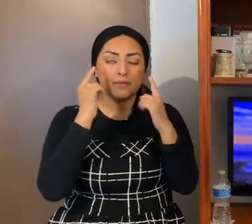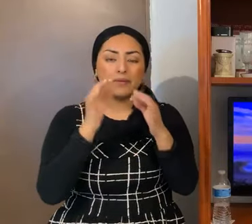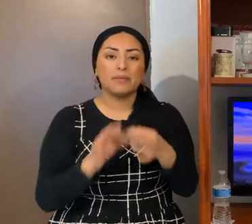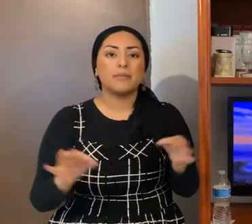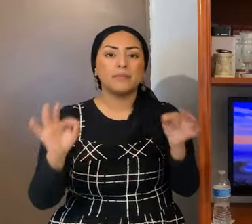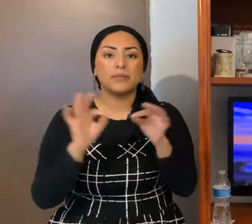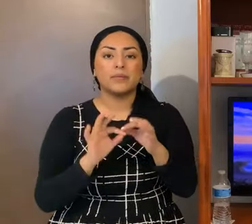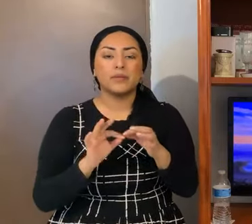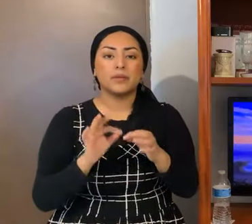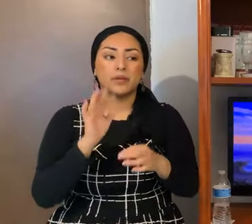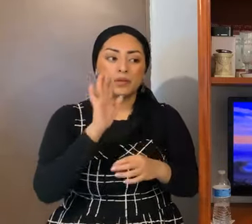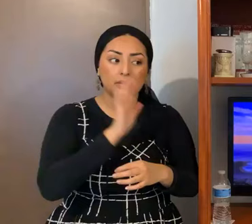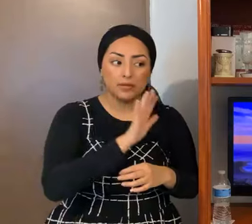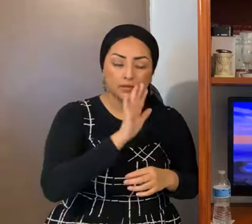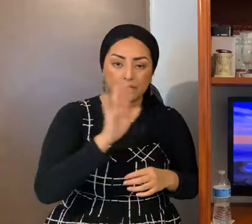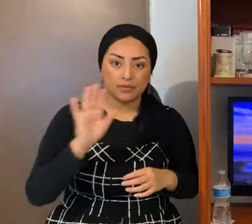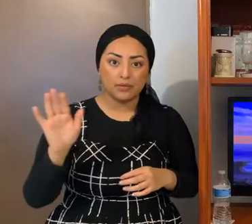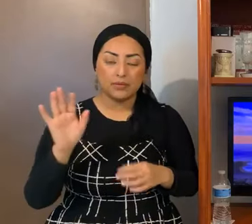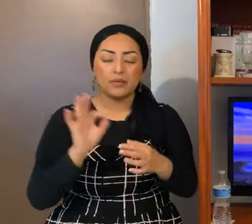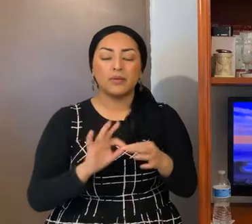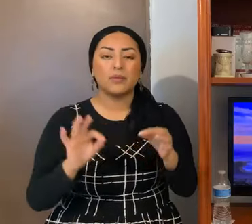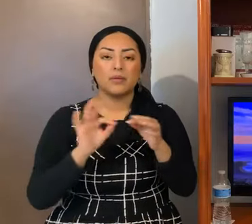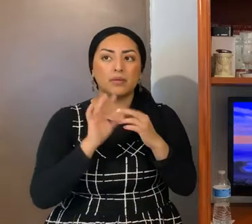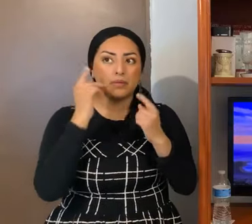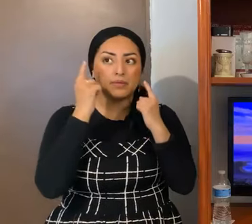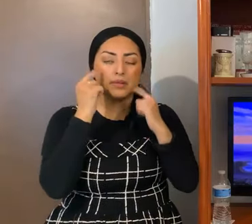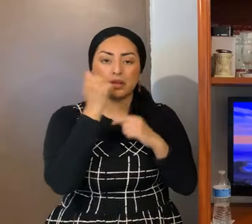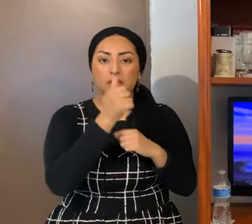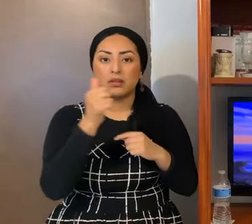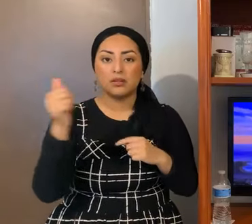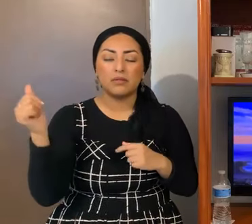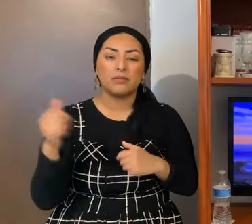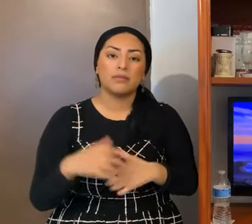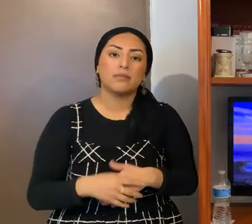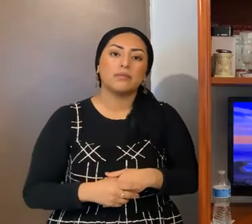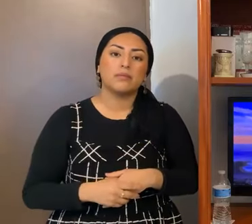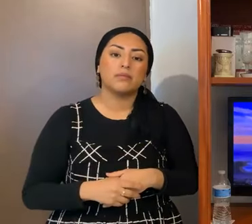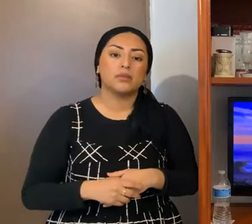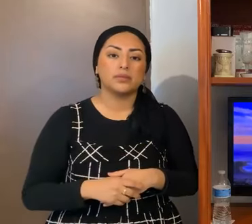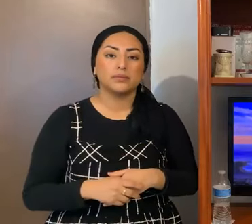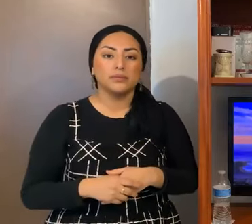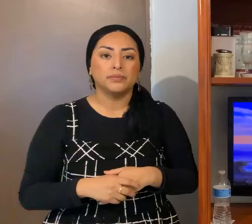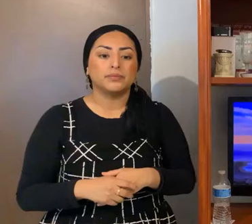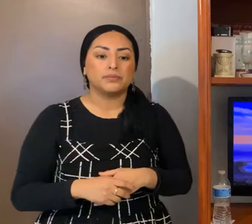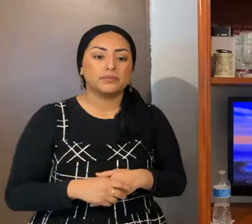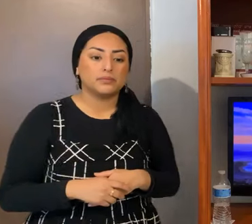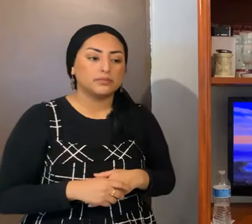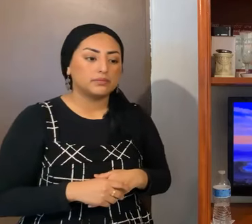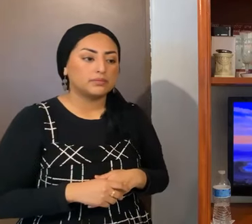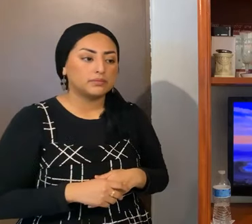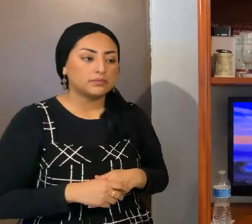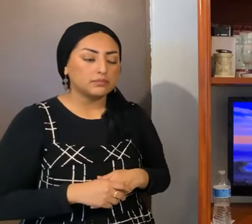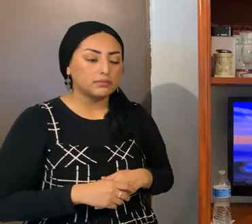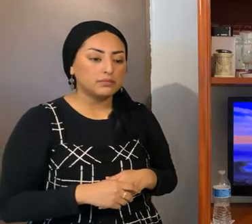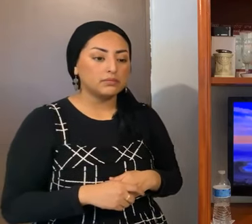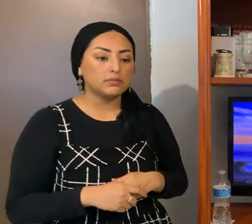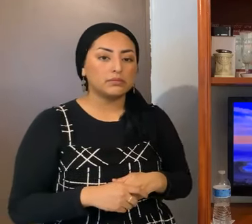para reflexionar. Cada quien tiene que calificarse, amados hermanos. Ahora, ¿qué